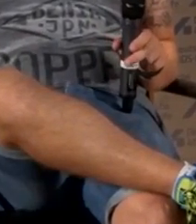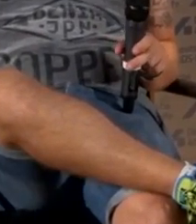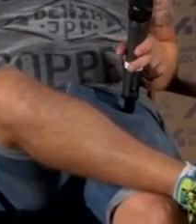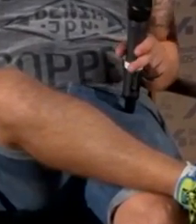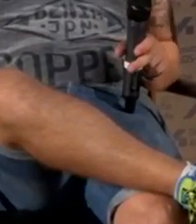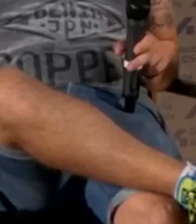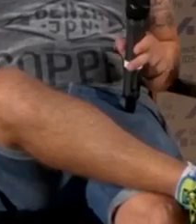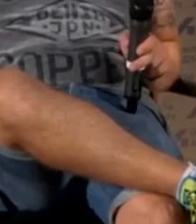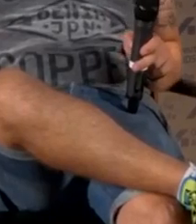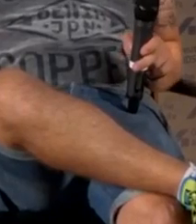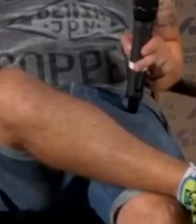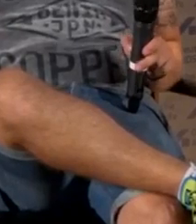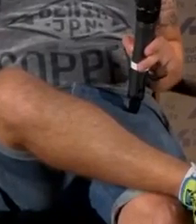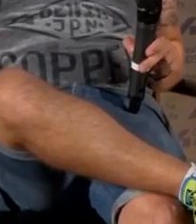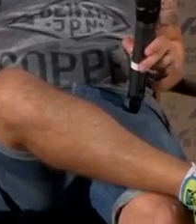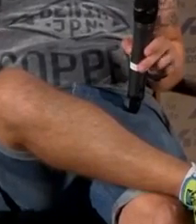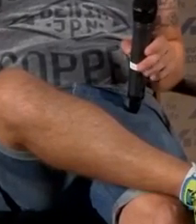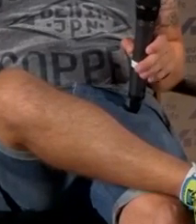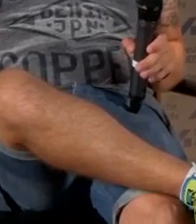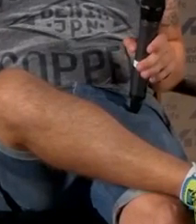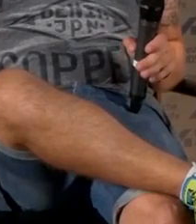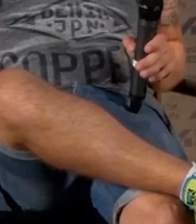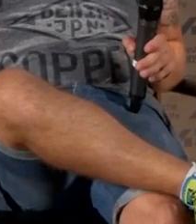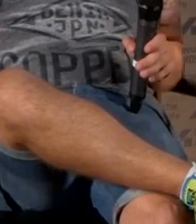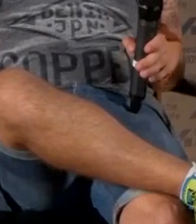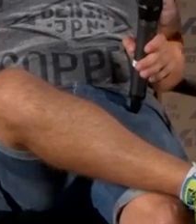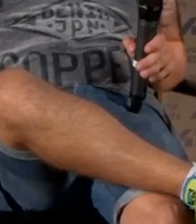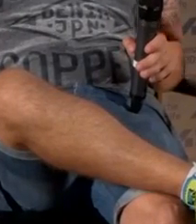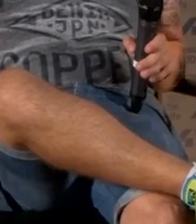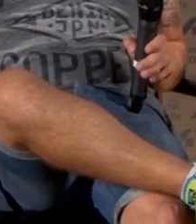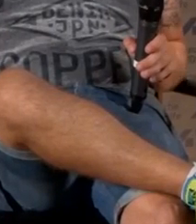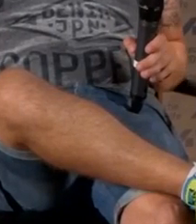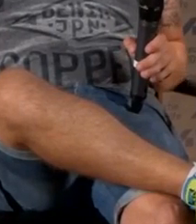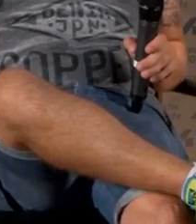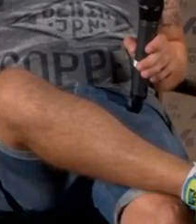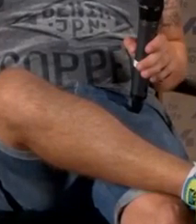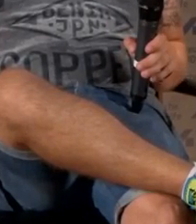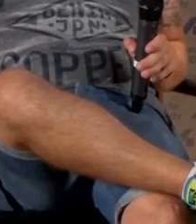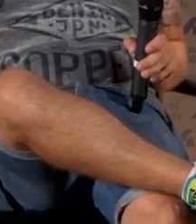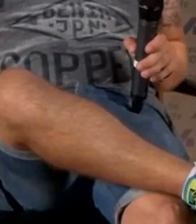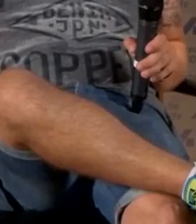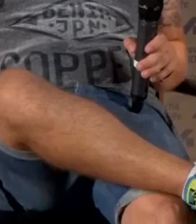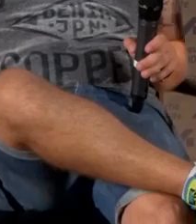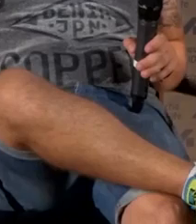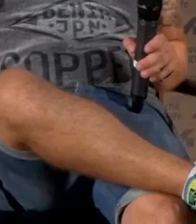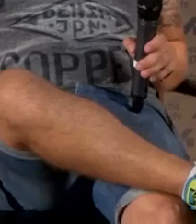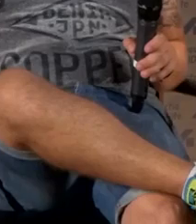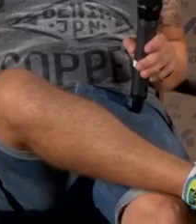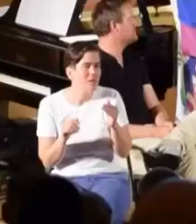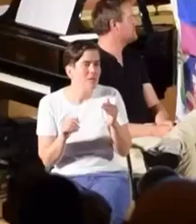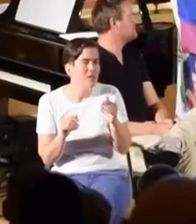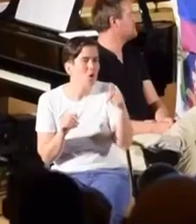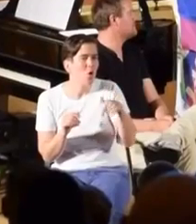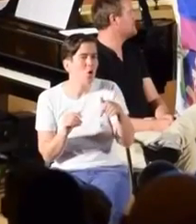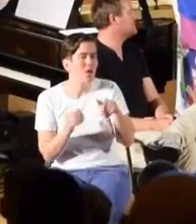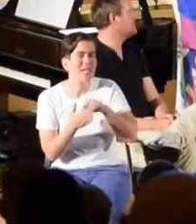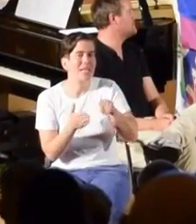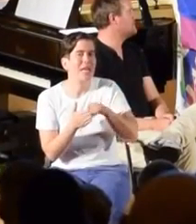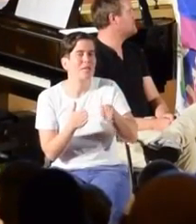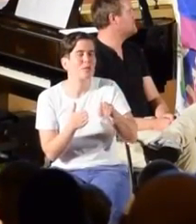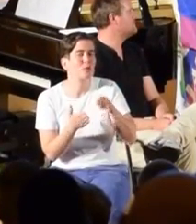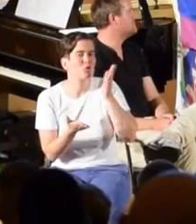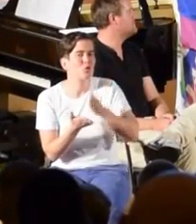dass ihr schon was beigetragen habt zur Lösung. Ich möchte außerdem darauf hinweisen, dass Herr Verbeet heute im Redaktionsschluss hierher